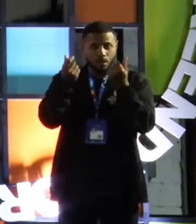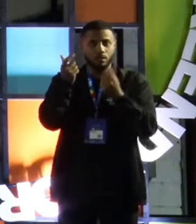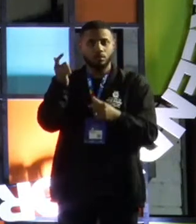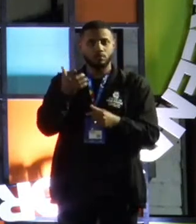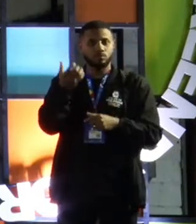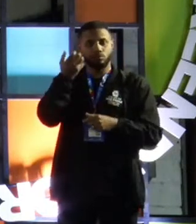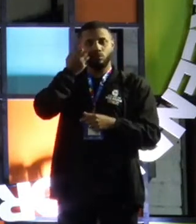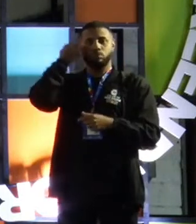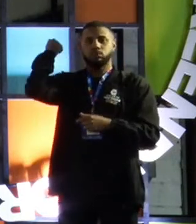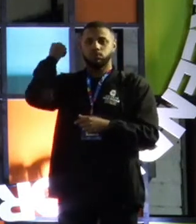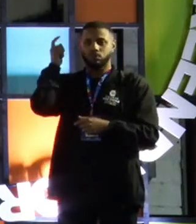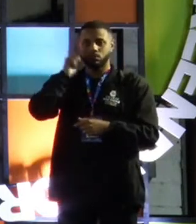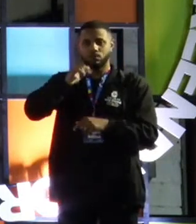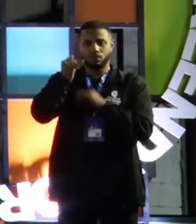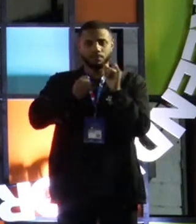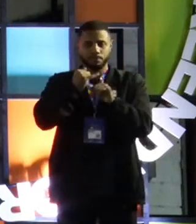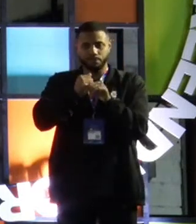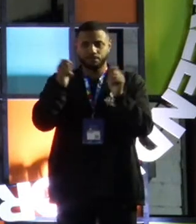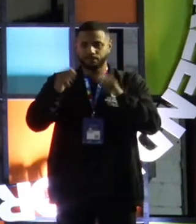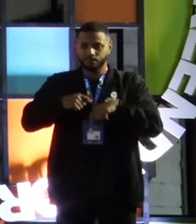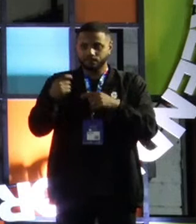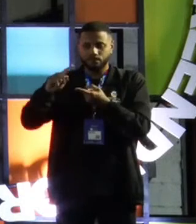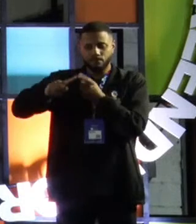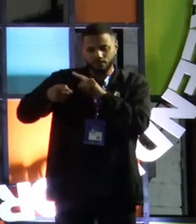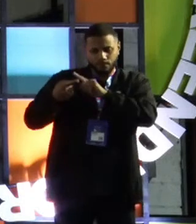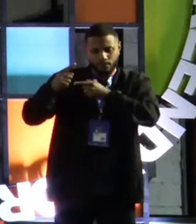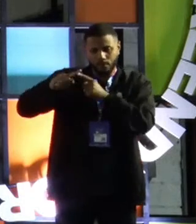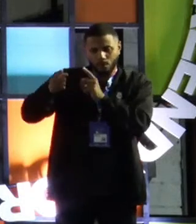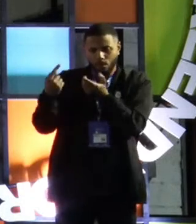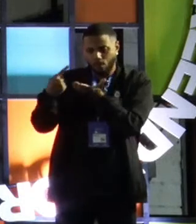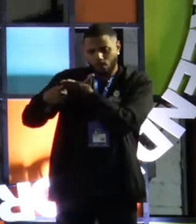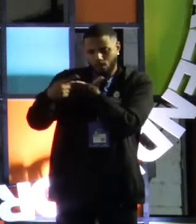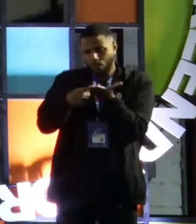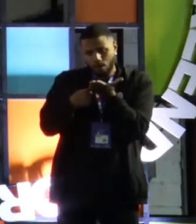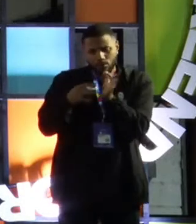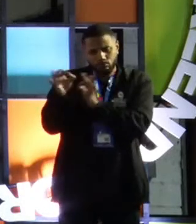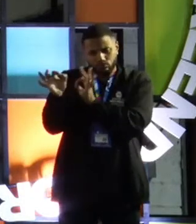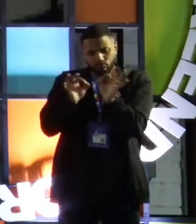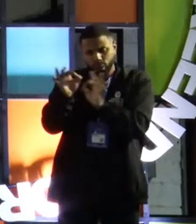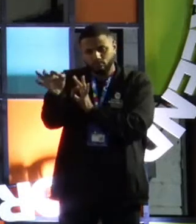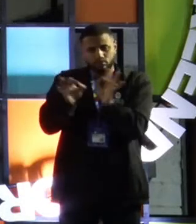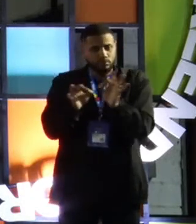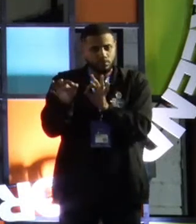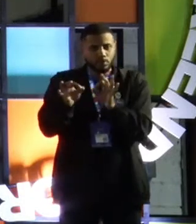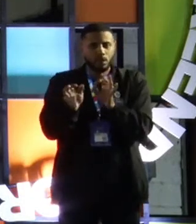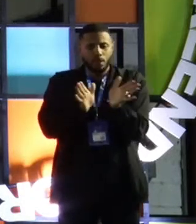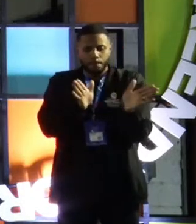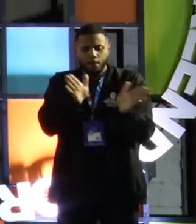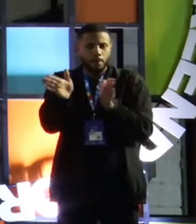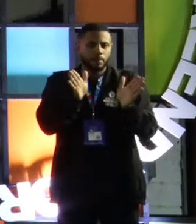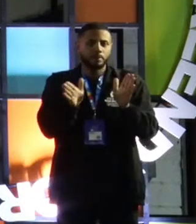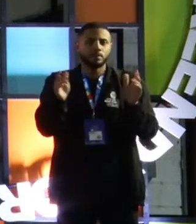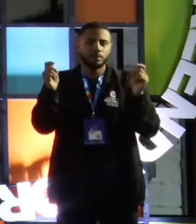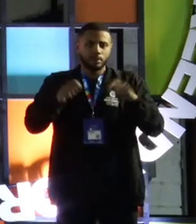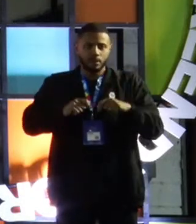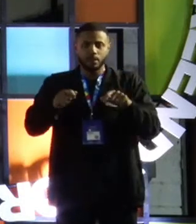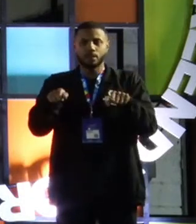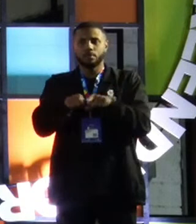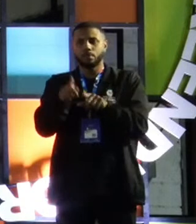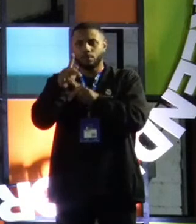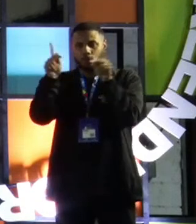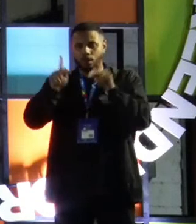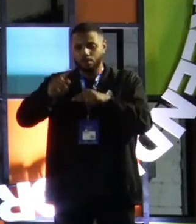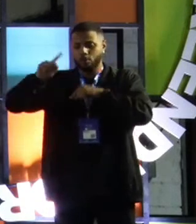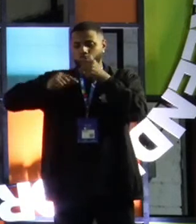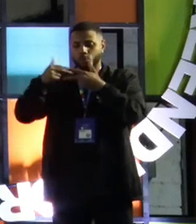mas combine elas. Não deixa só um ou outro. Tenta fazer um mesclado ali de programa de afiliados ou